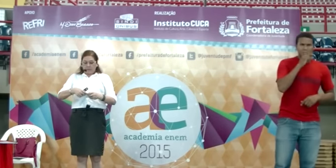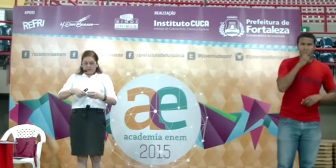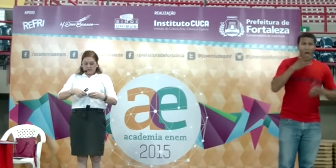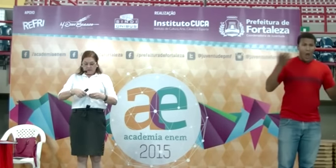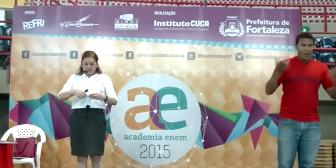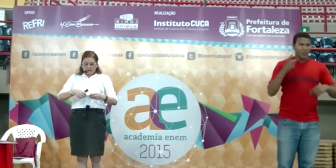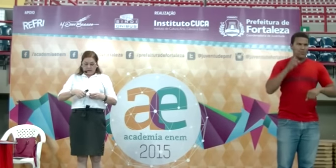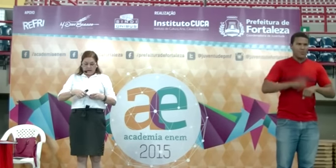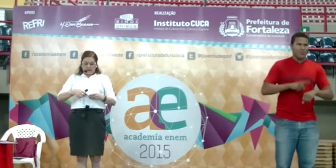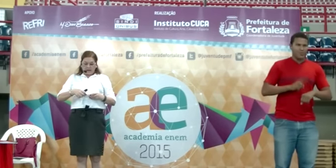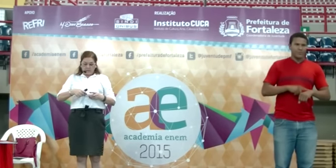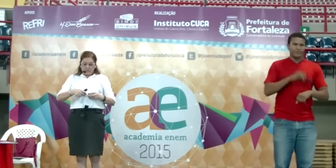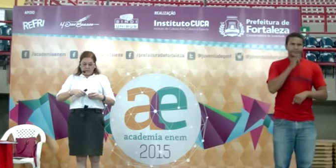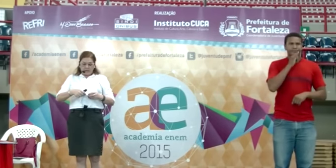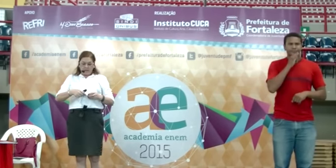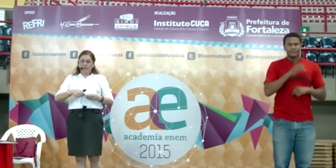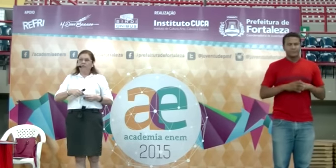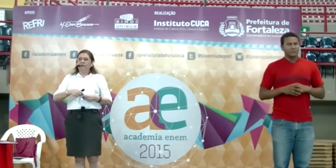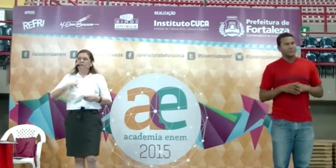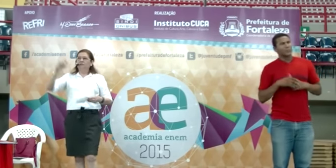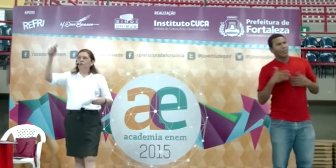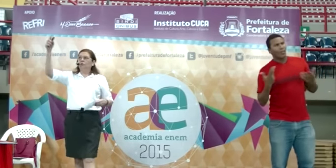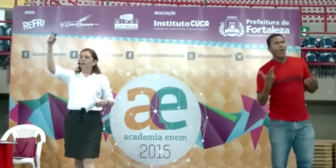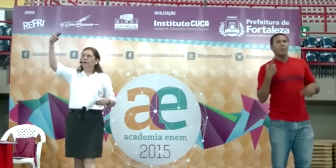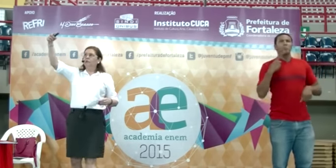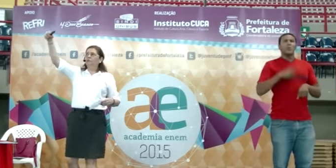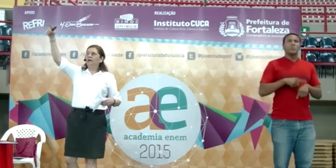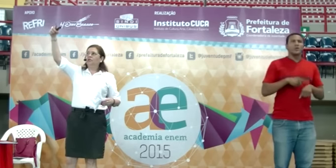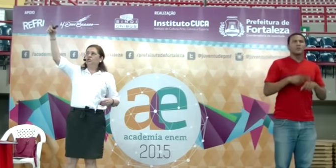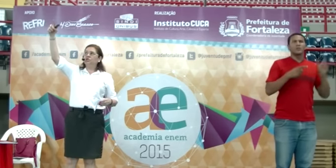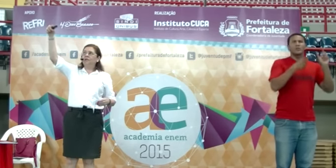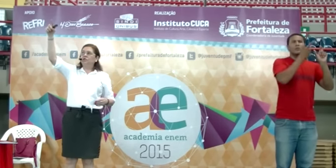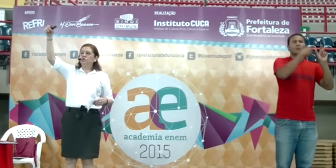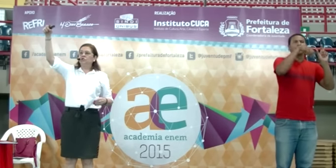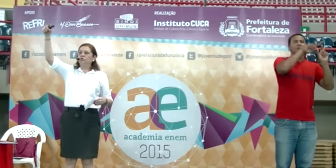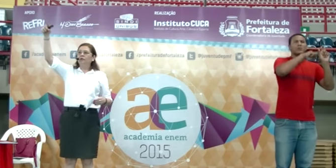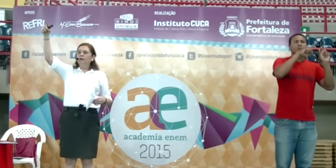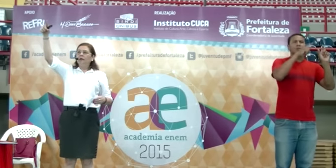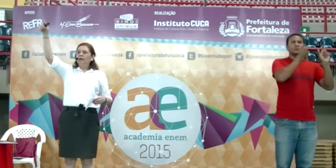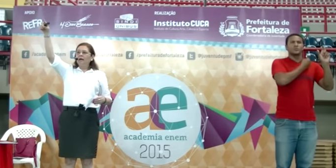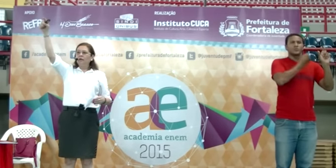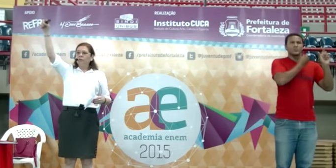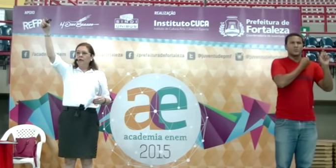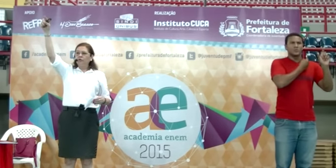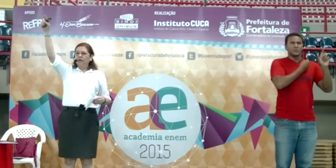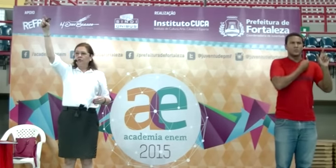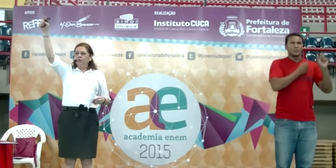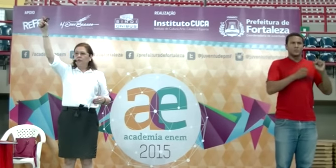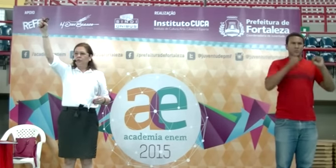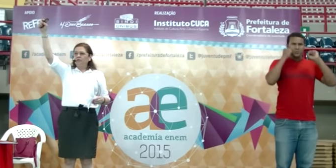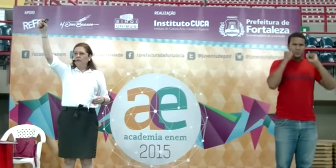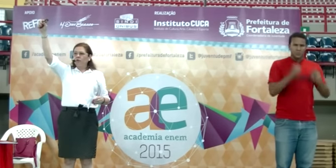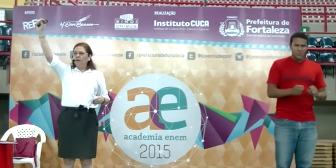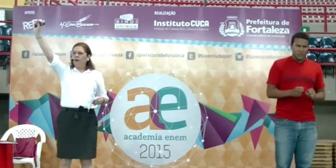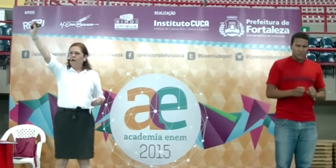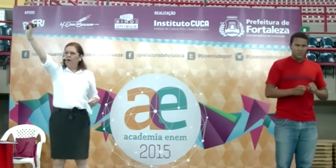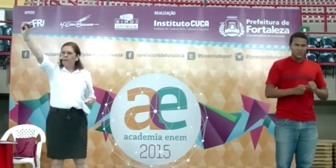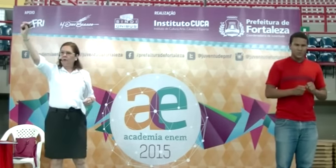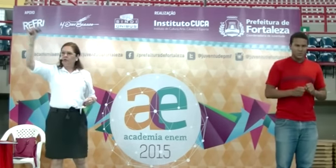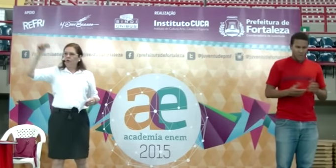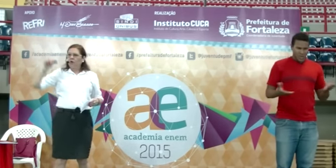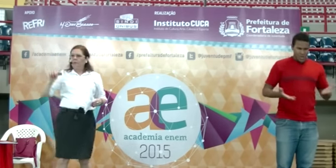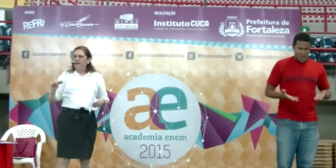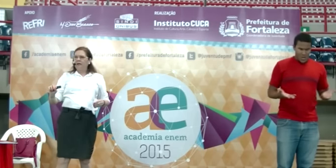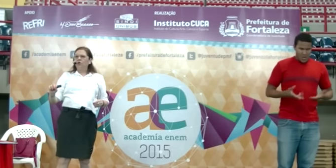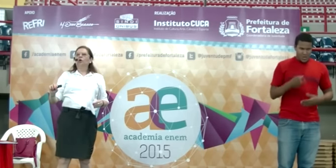hora. Professora, aquele momento que eu circulei um dado estatístico lá no meu texto motivador, eu